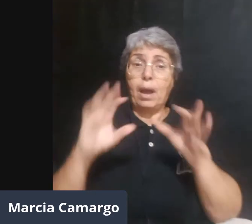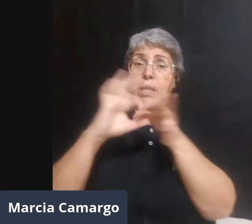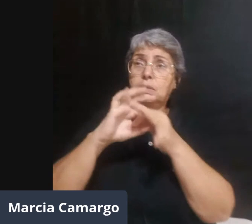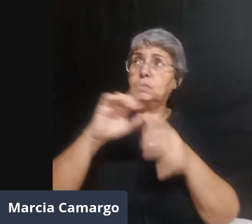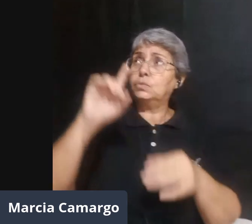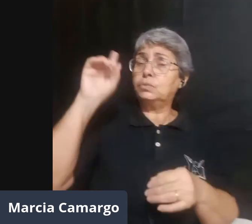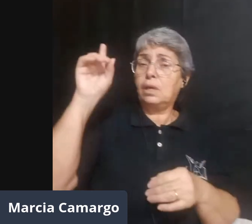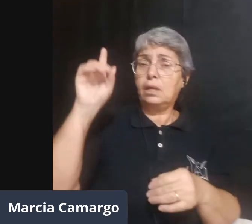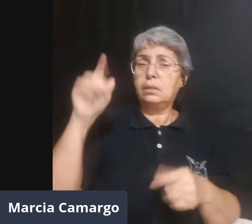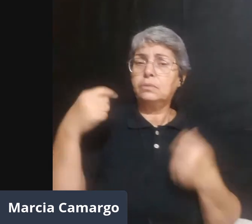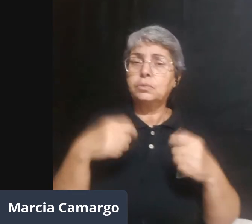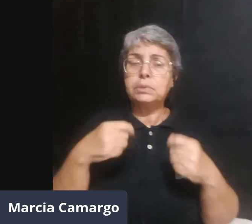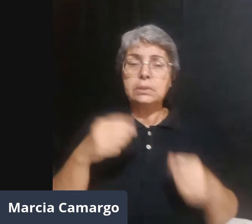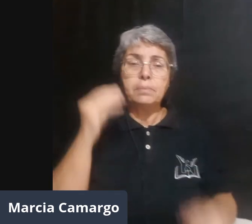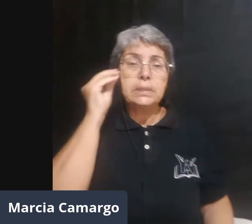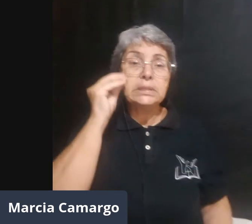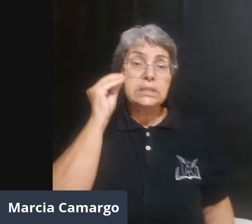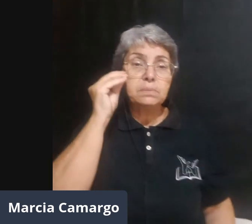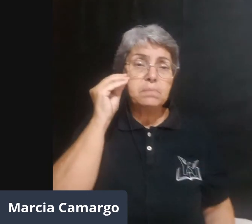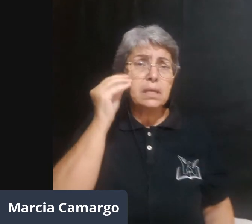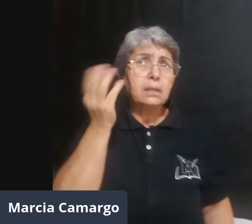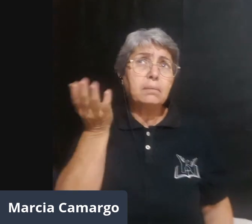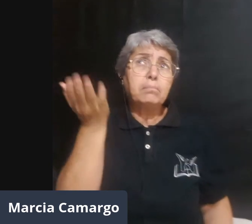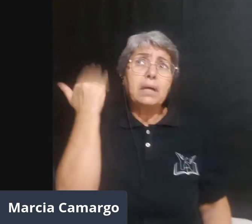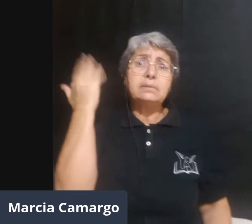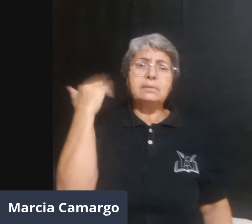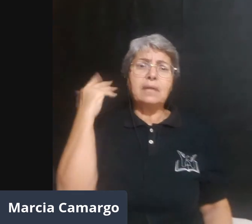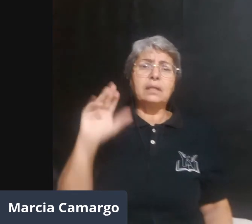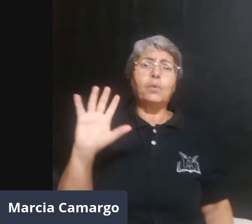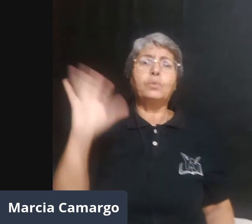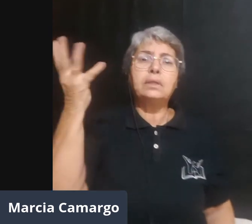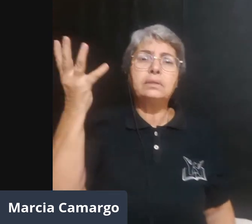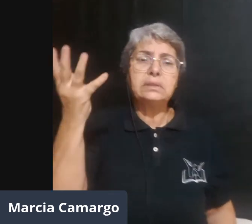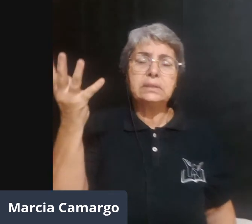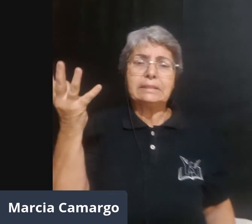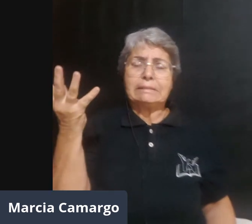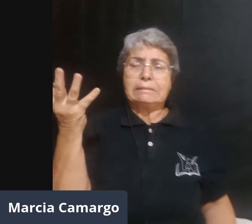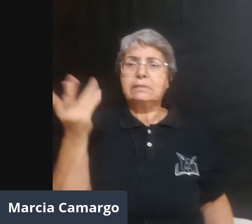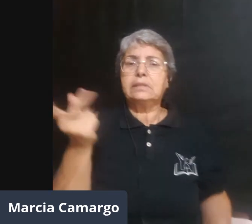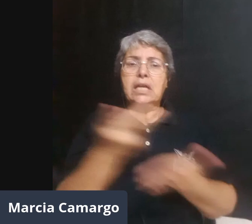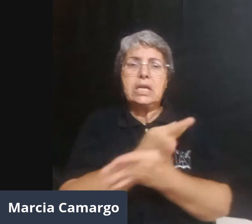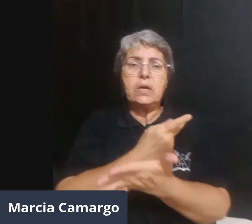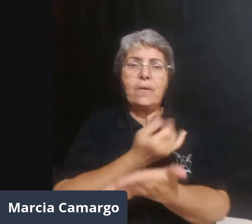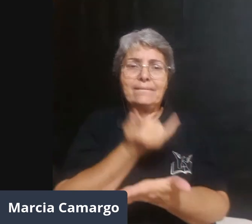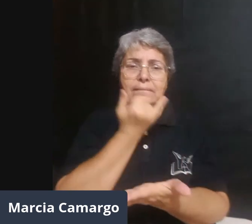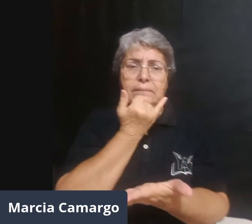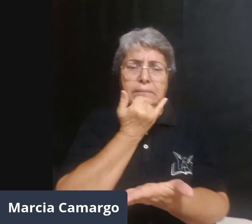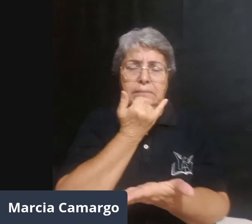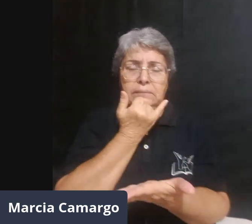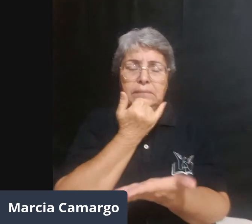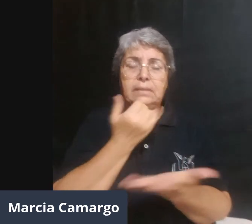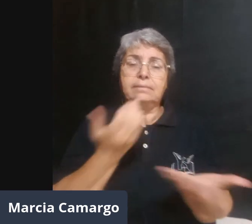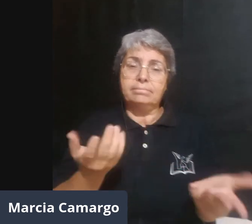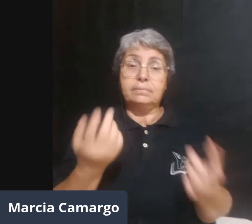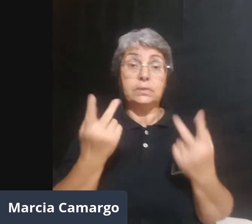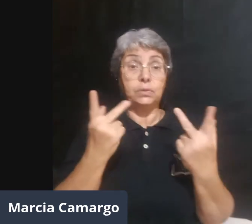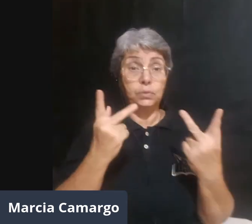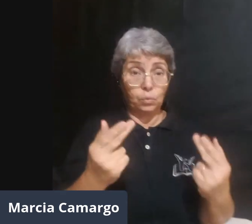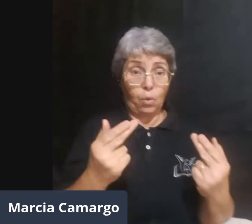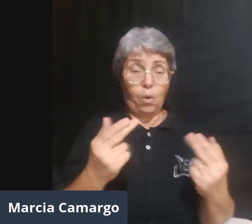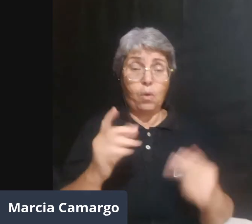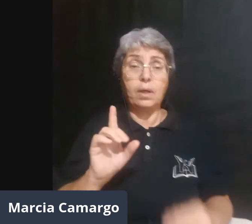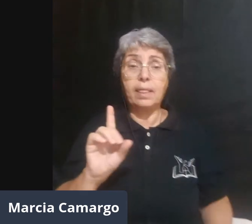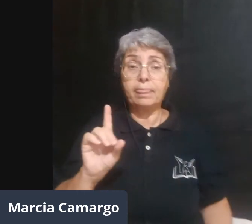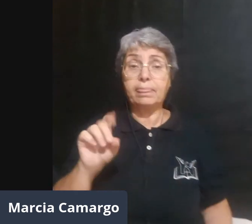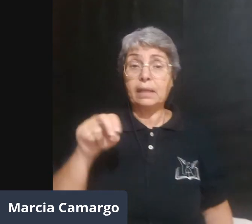experiências passadas e reconhecer onde fracassamos. Assim poderemos, como Daniel, interceder por nosso